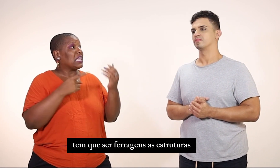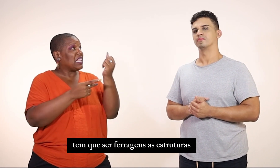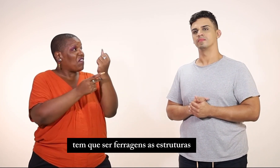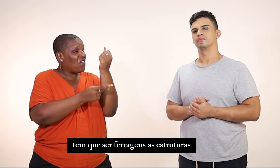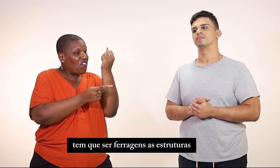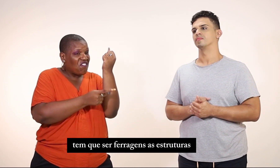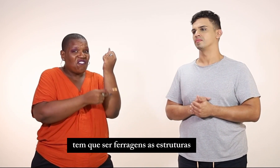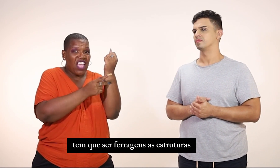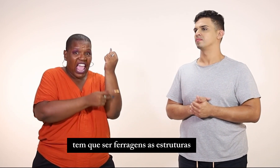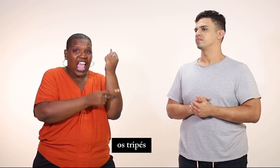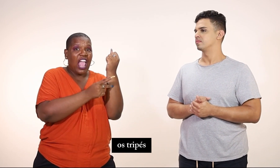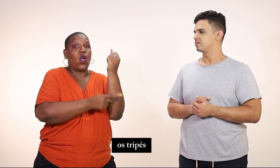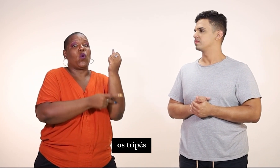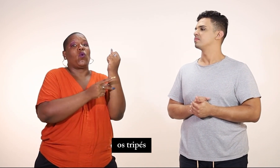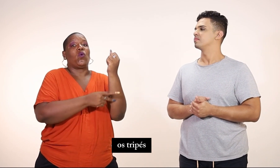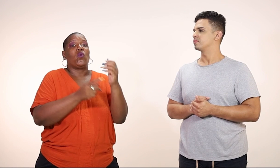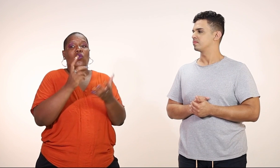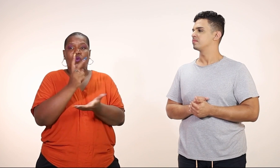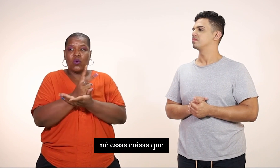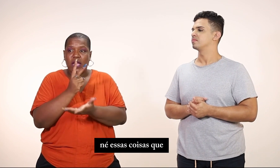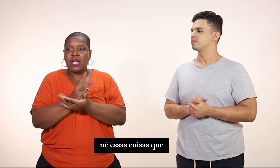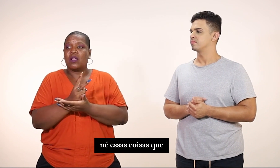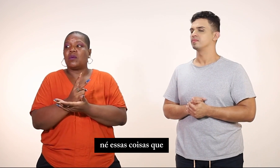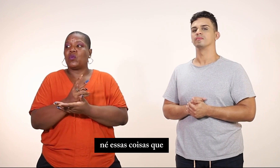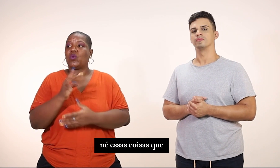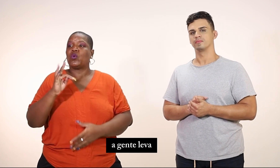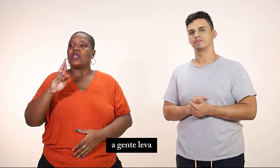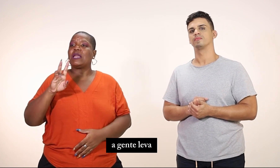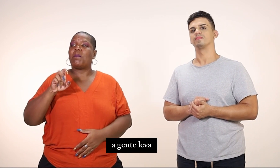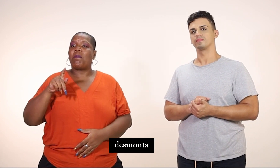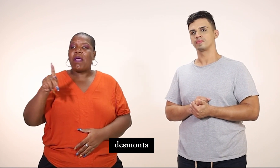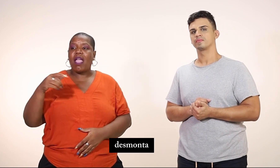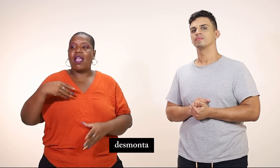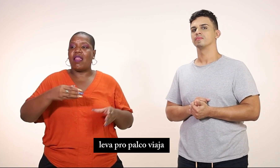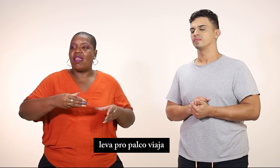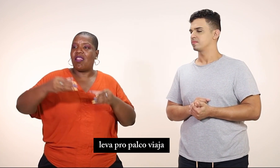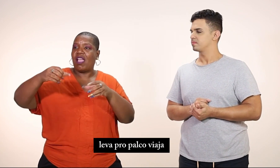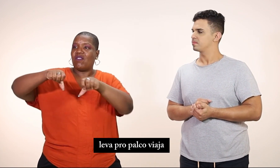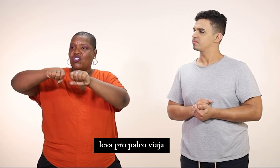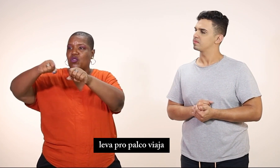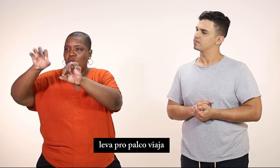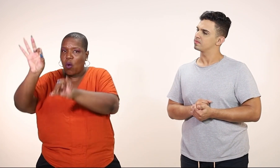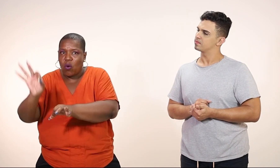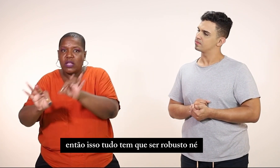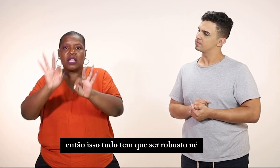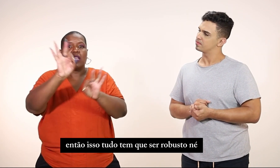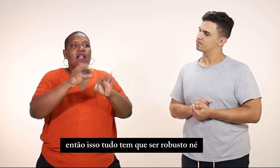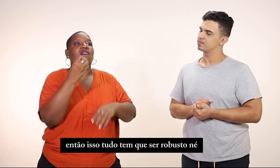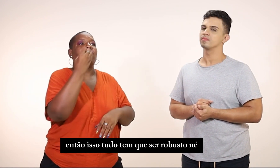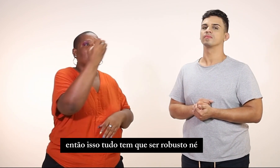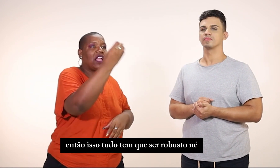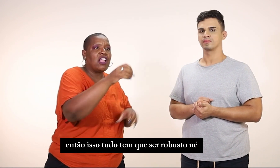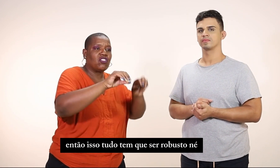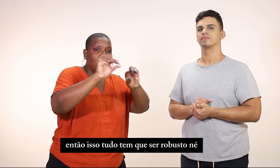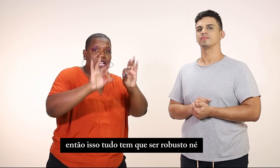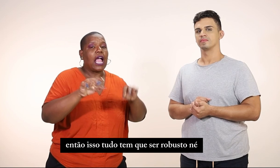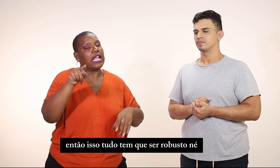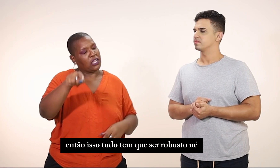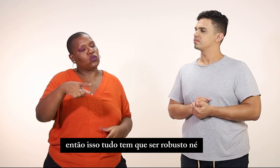ferragens, as estruturas, os tripés, né? Essas coisas que a gente leva, desmonta, leva pro palco, viaja. Então isso tudo tem que ser robusto,